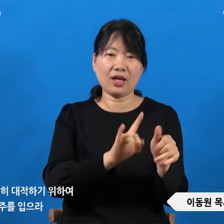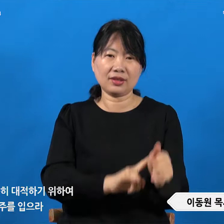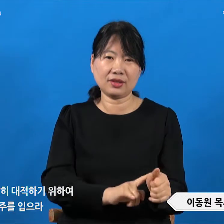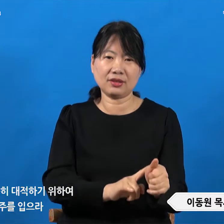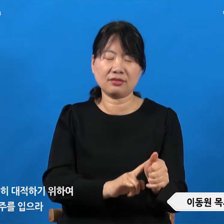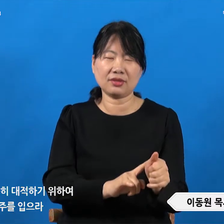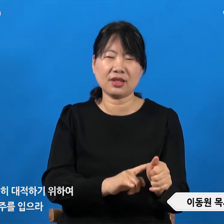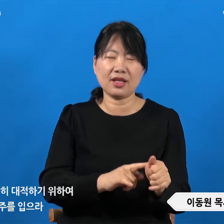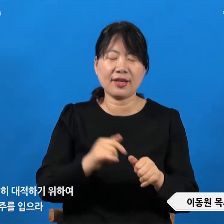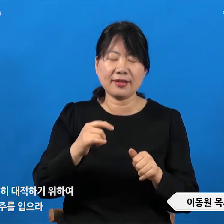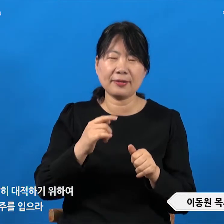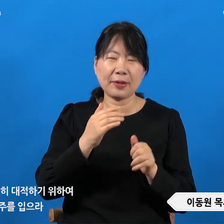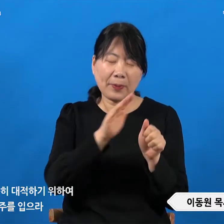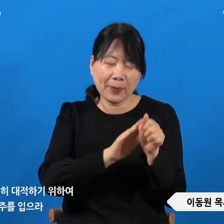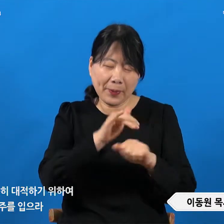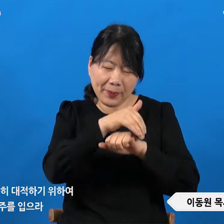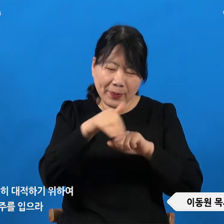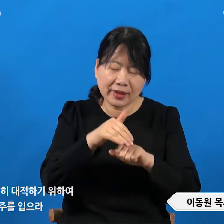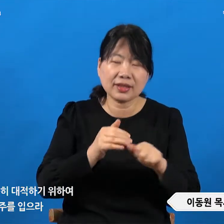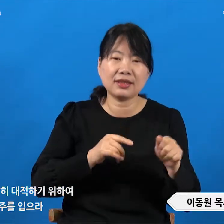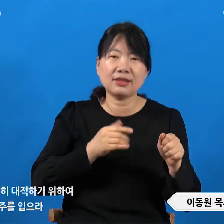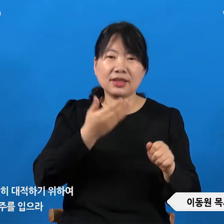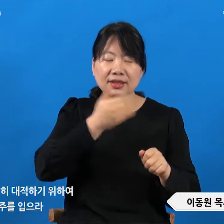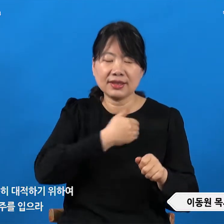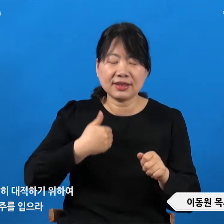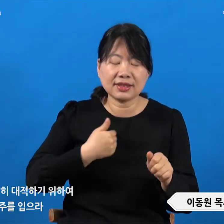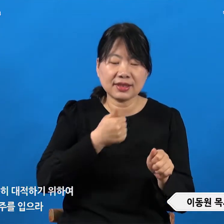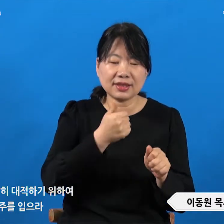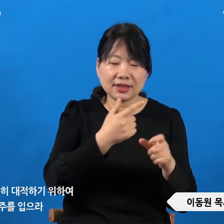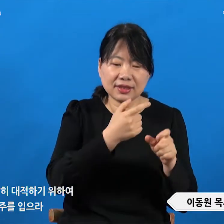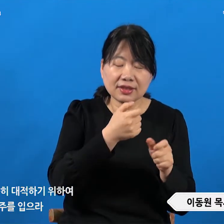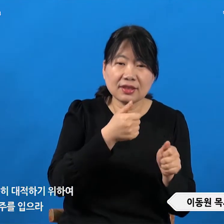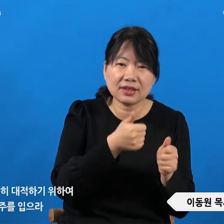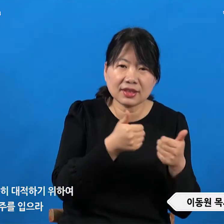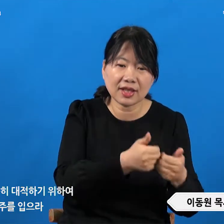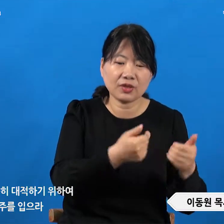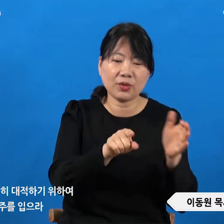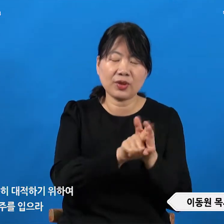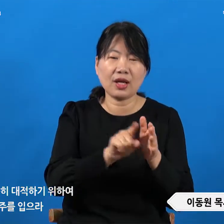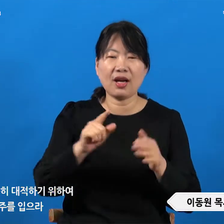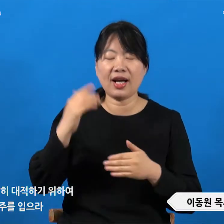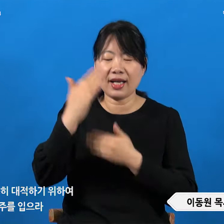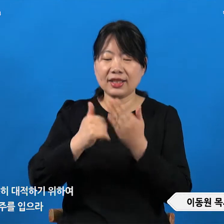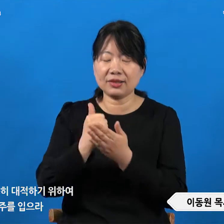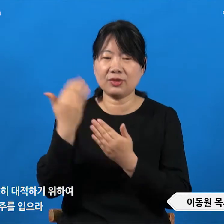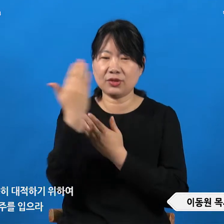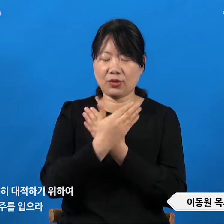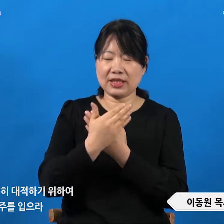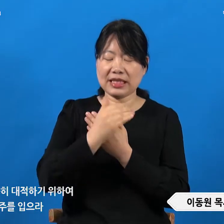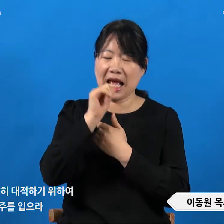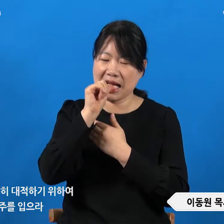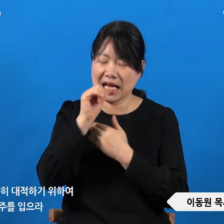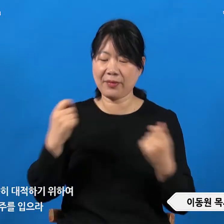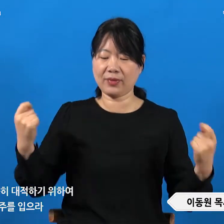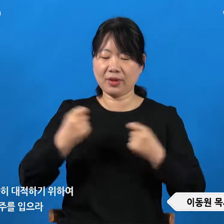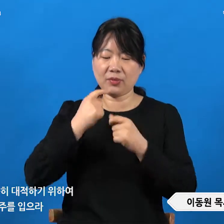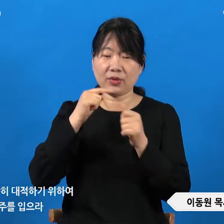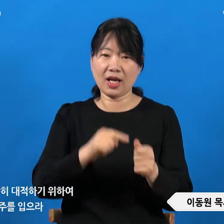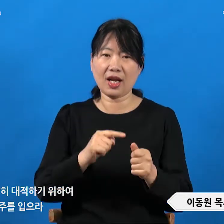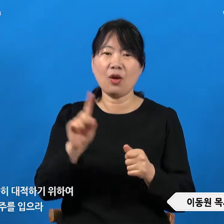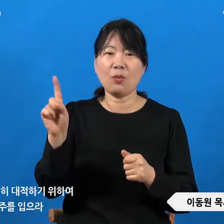마귀의 간계를 능히 대적하기 위하여 하나님의 전신갑주를 입으라. 마귀의 뭐예요?